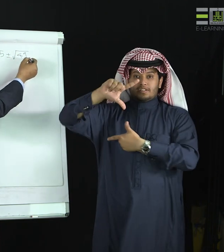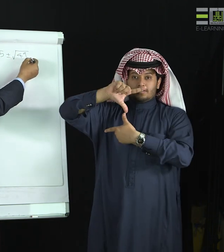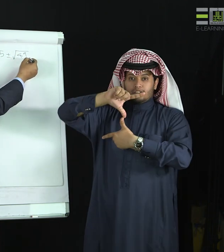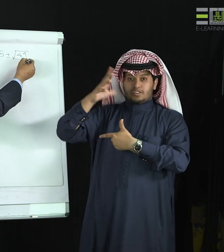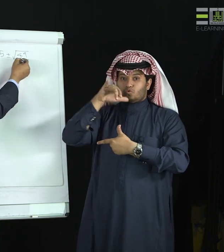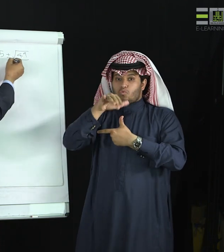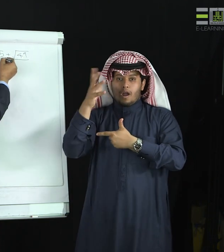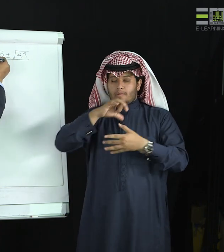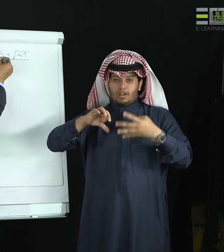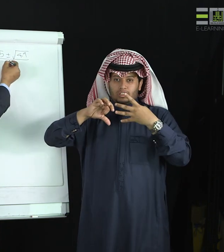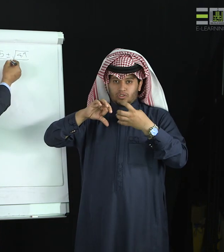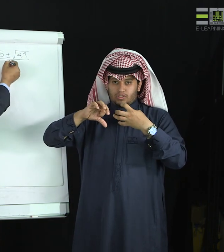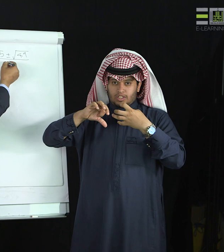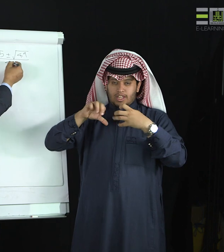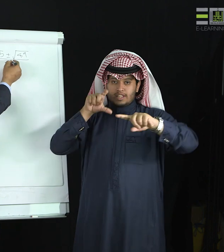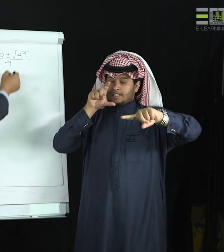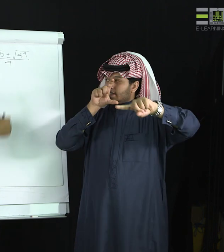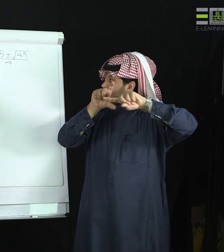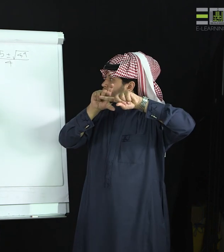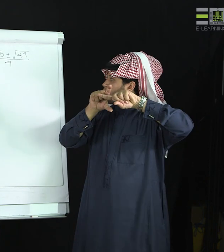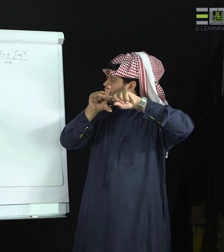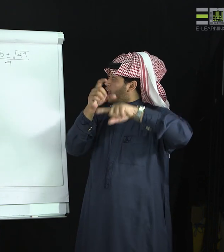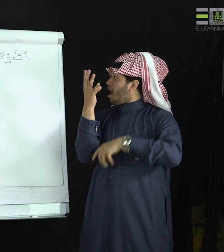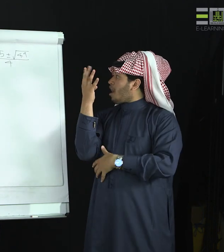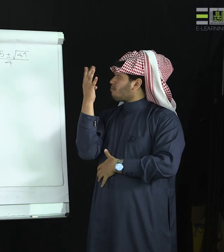49 مقسوم على 4.